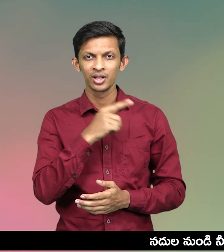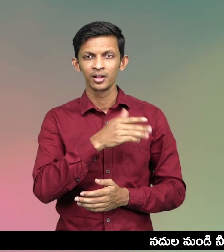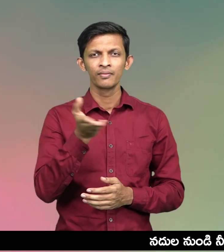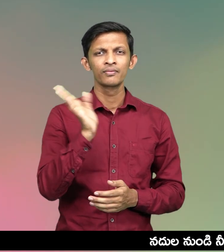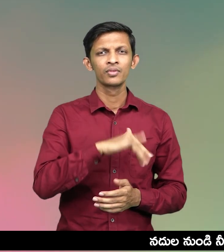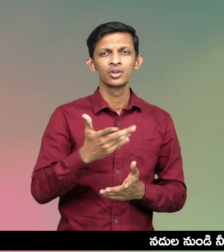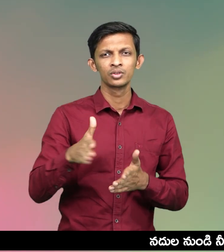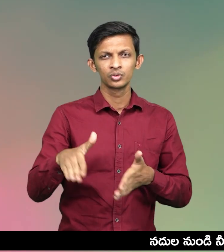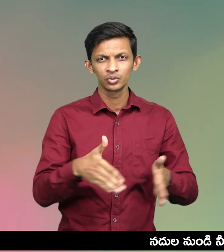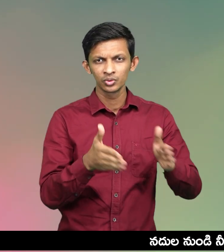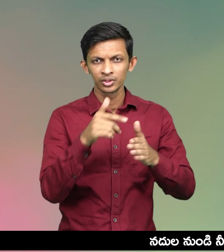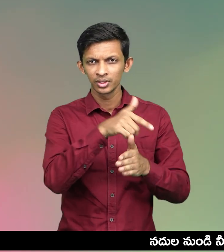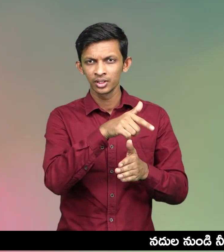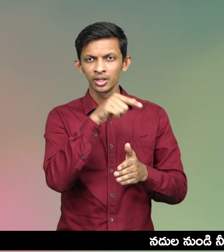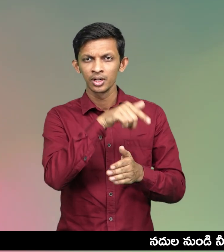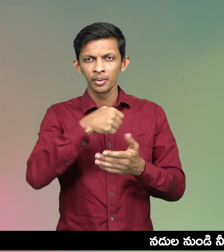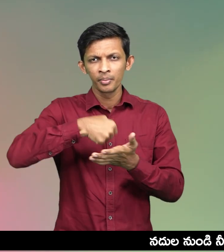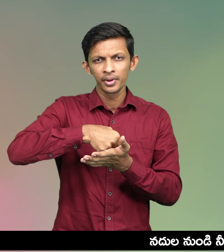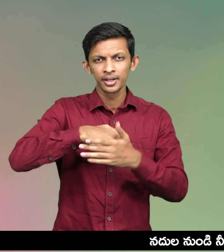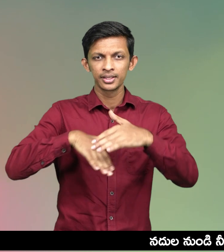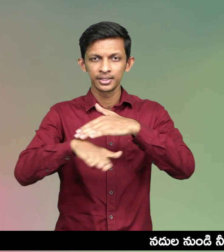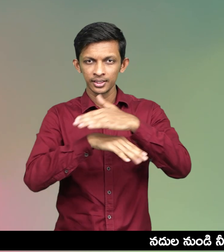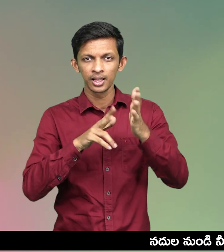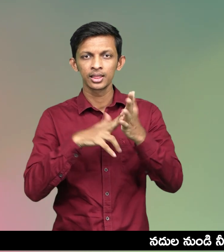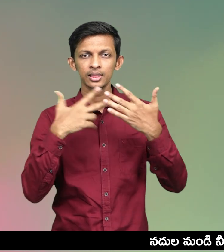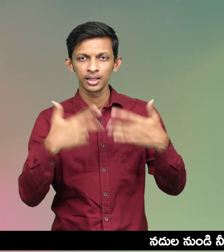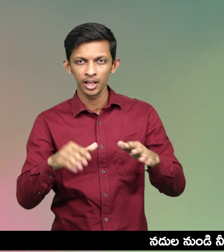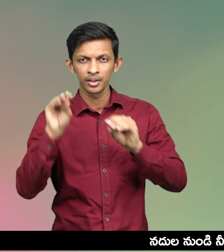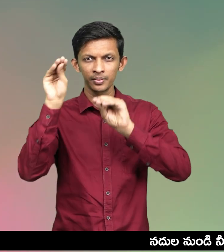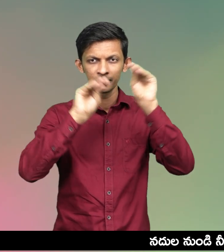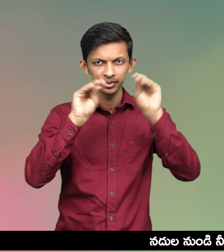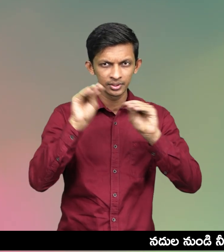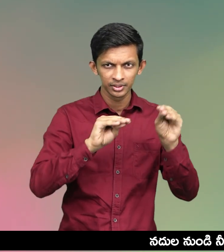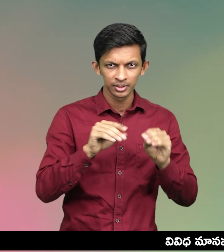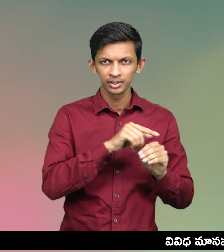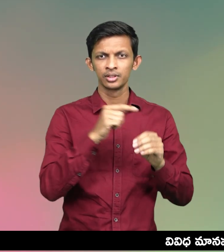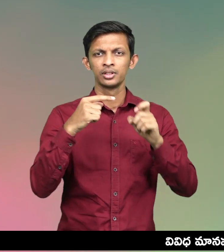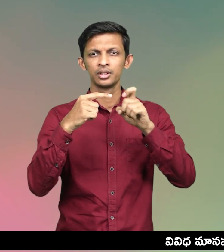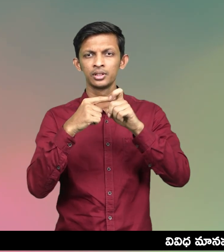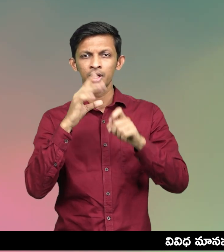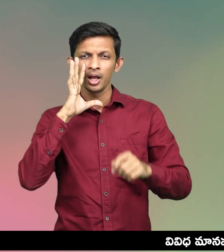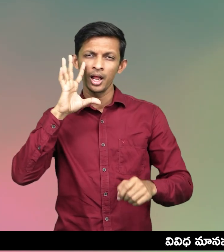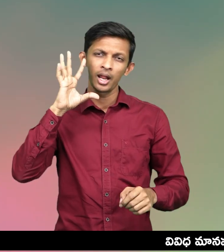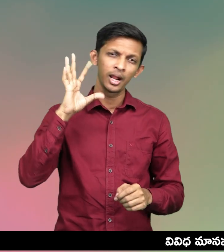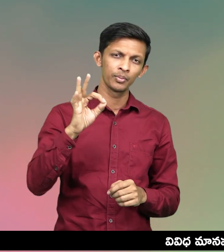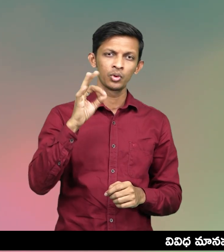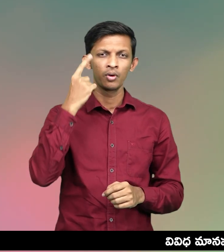నదుల నుండి నీరు ఒక ప్రాథమిక సహజ వనరు. వివిధ మానవ కార్యకలాపాలకు అవసరం.